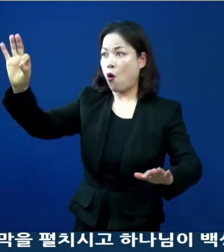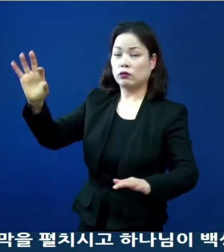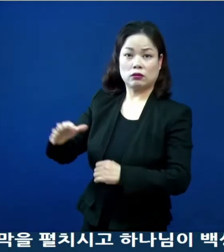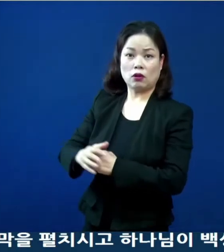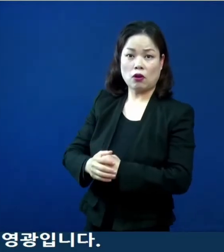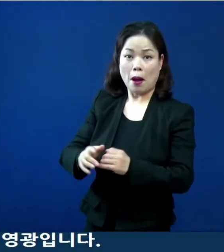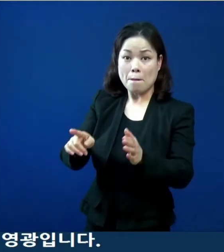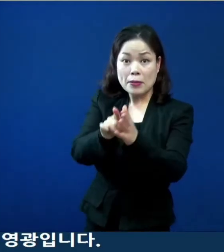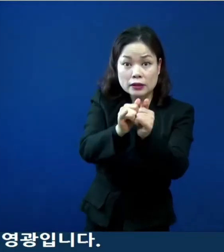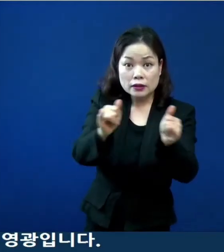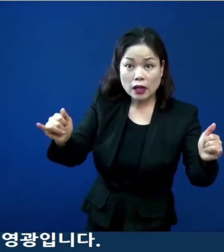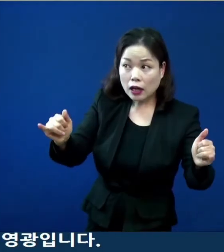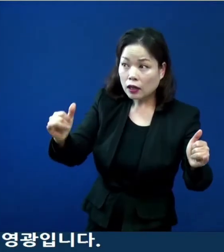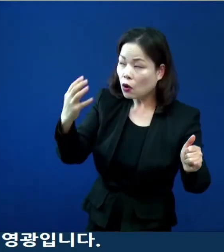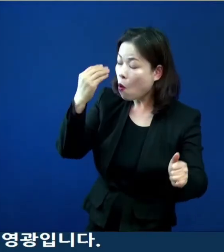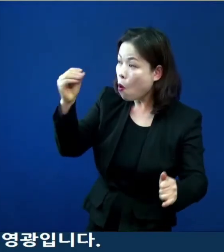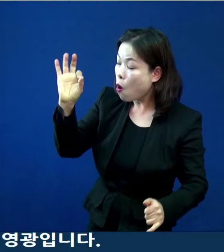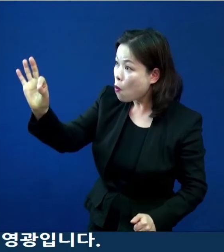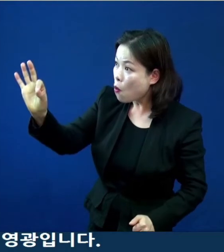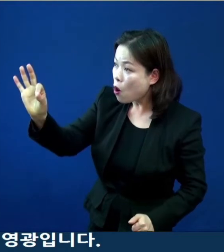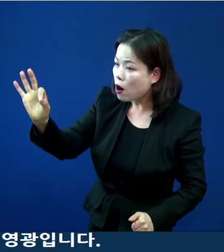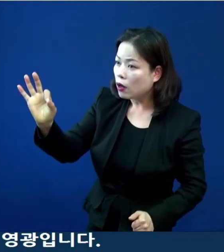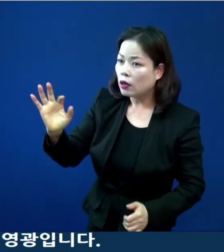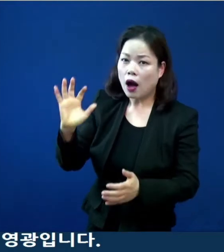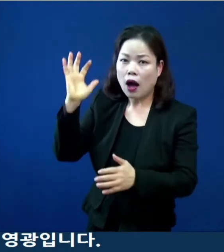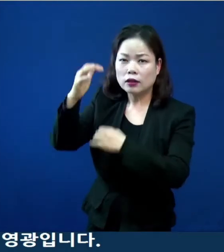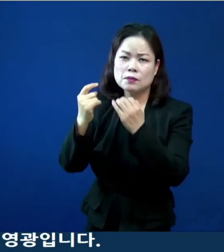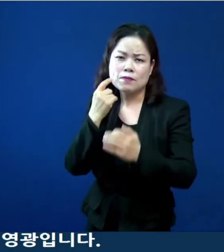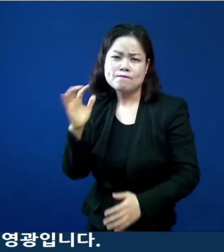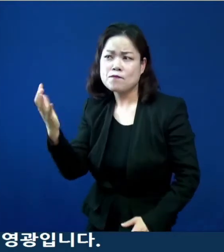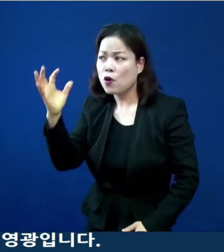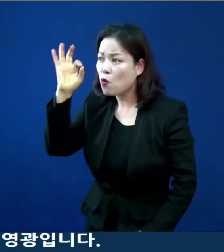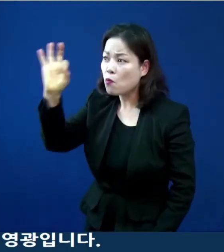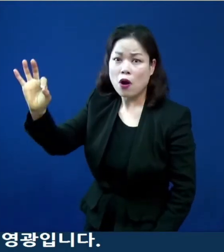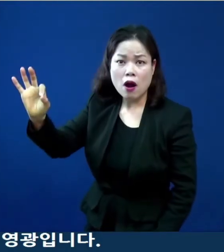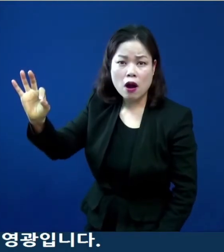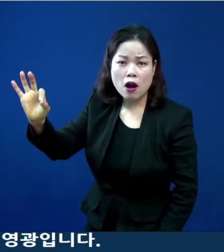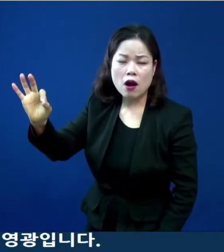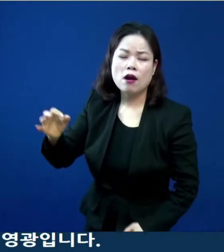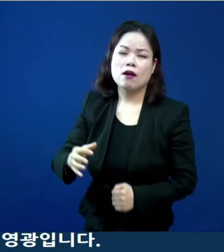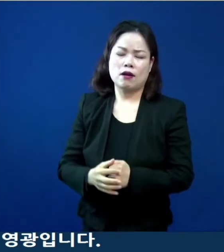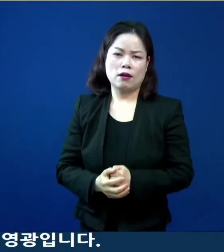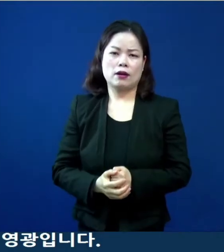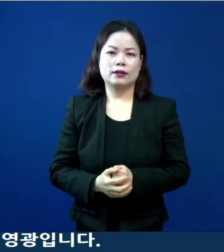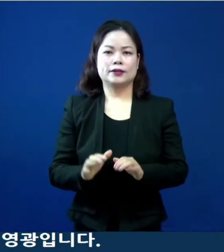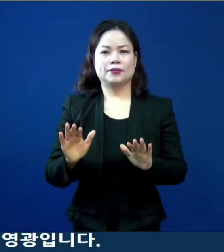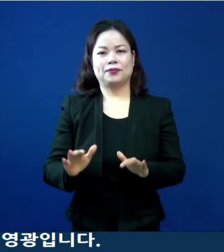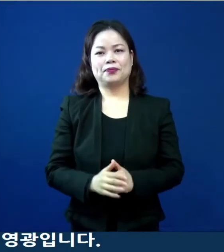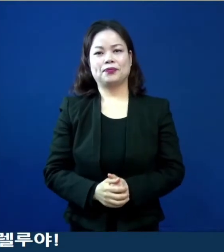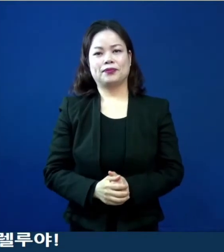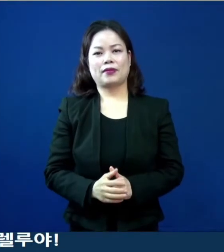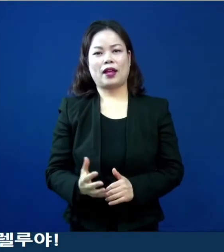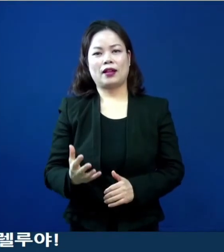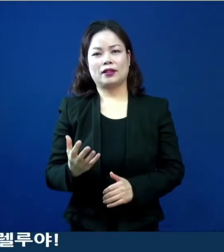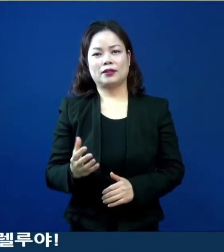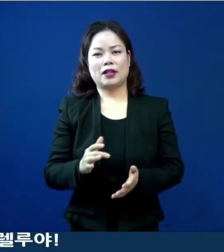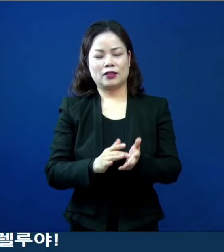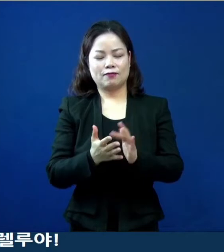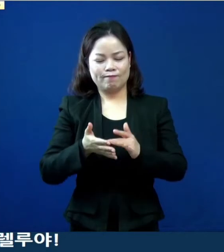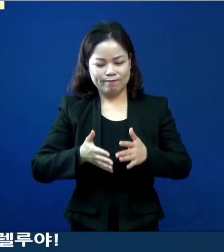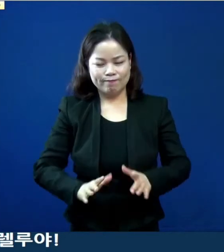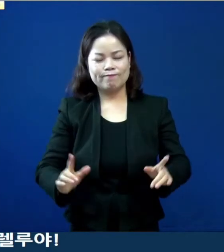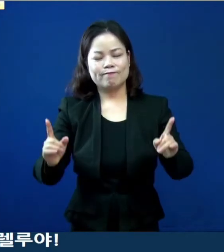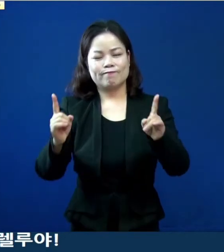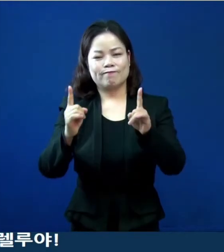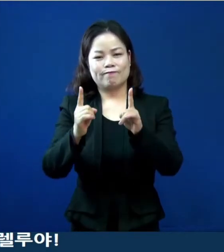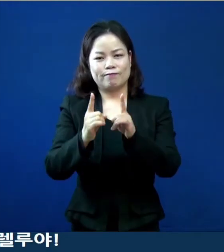믿는 사람들이 그 영광을 보았다. 여러분, 이제 이번 성탄을 마지막